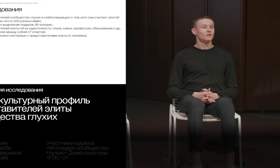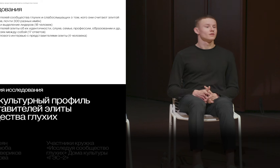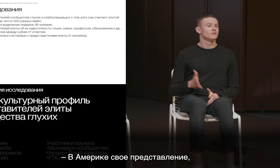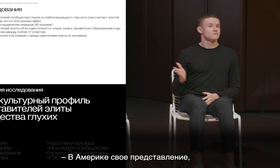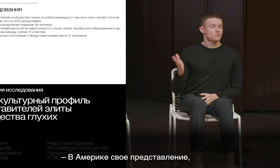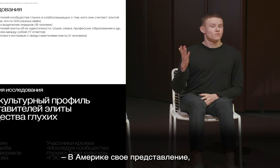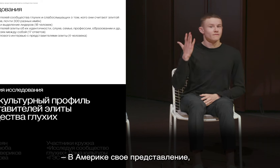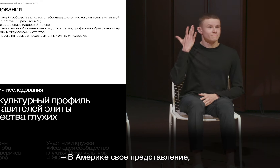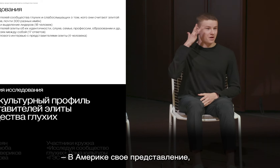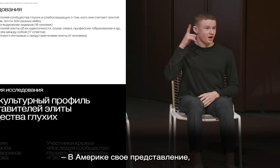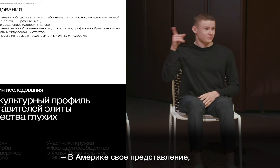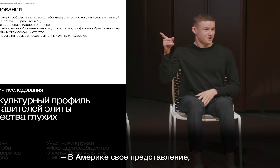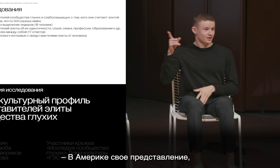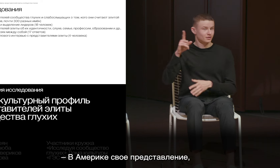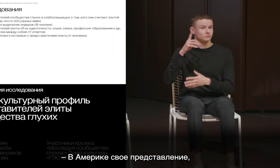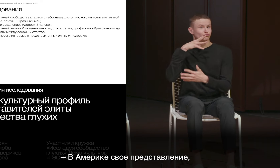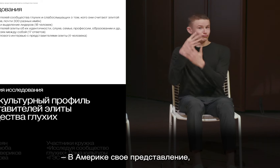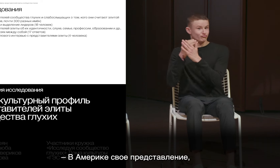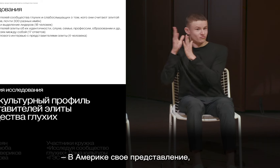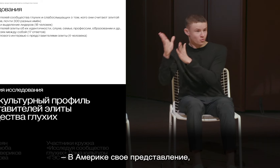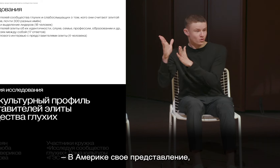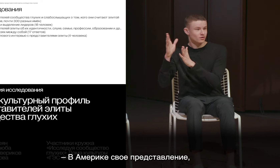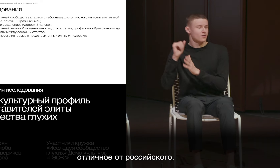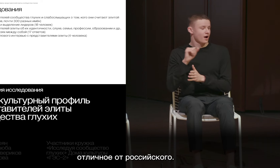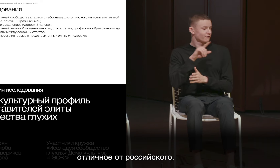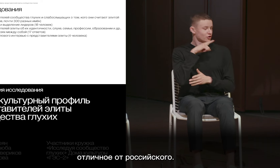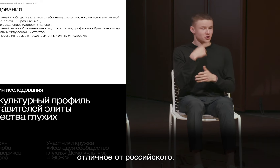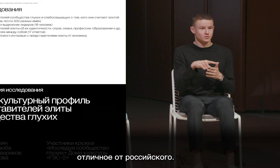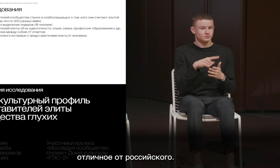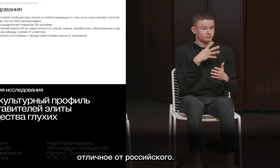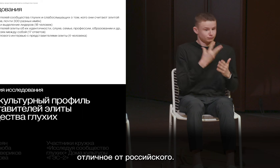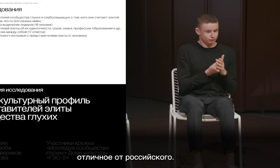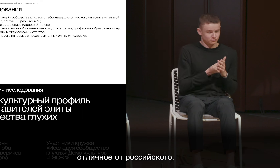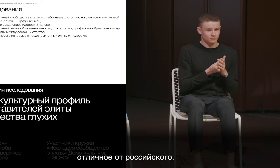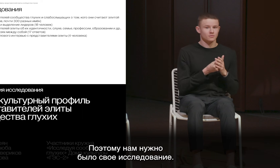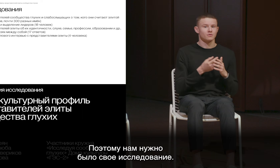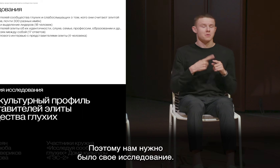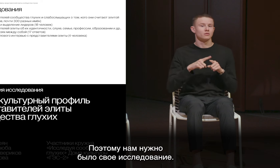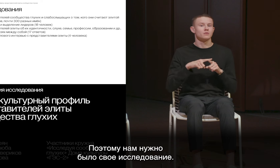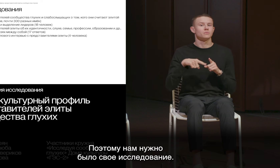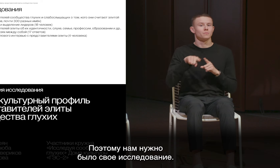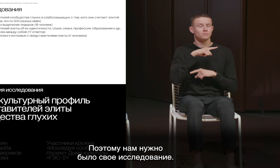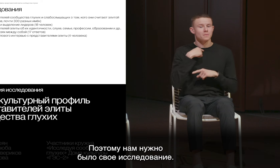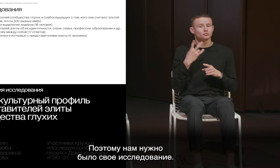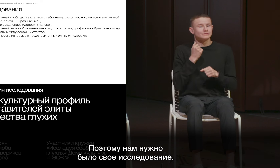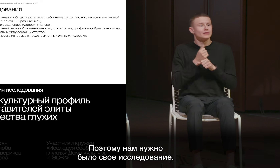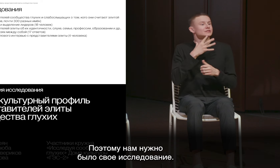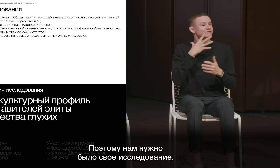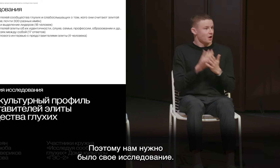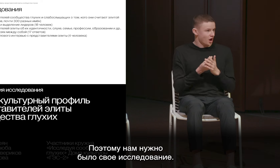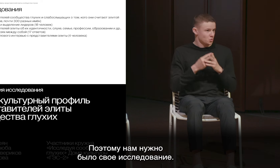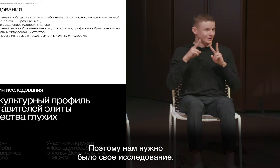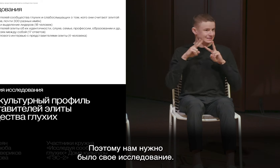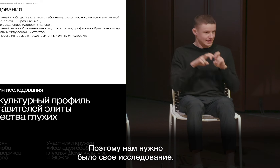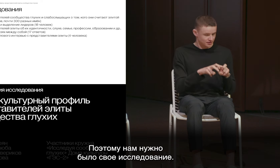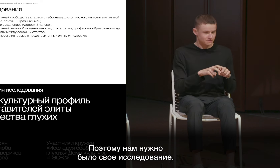характеристики или нет, решили провести исследование. Действительно, в Америке провели свое исследование, а в России мы решили заняться этим самостоятельно. И нам нужно